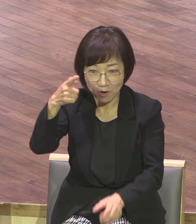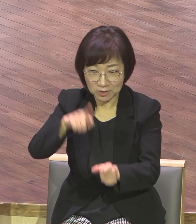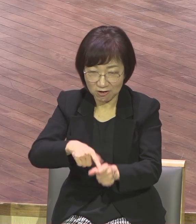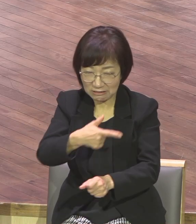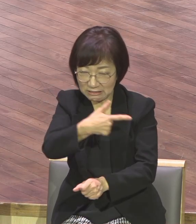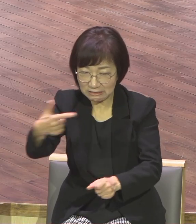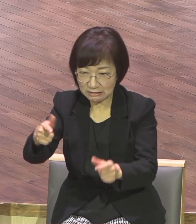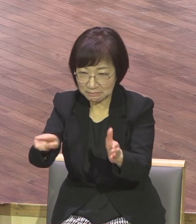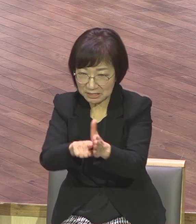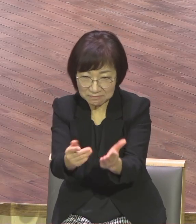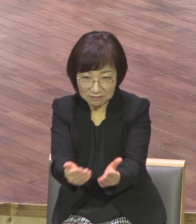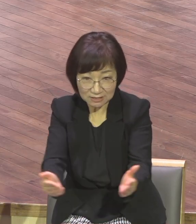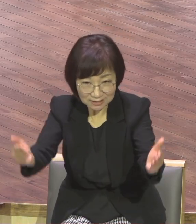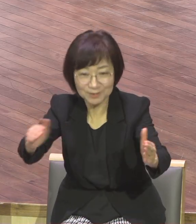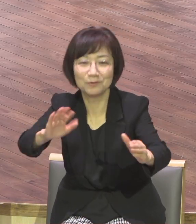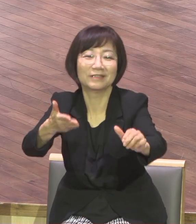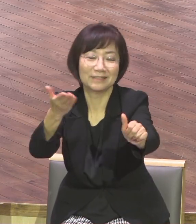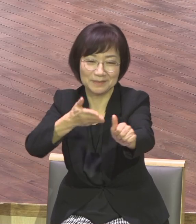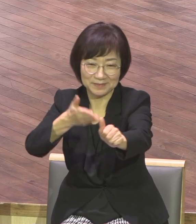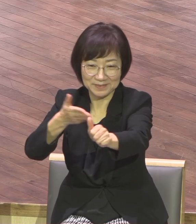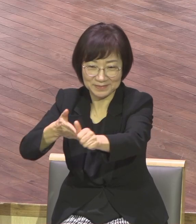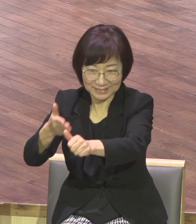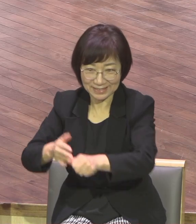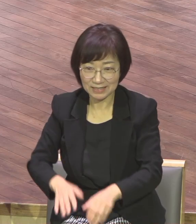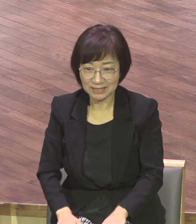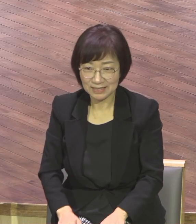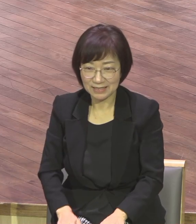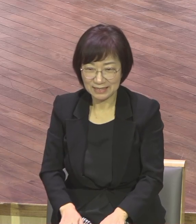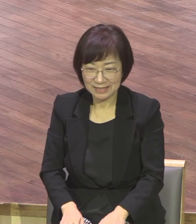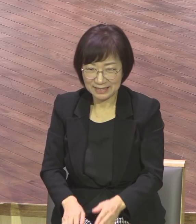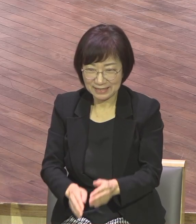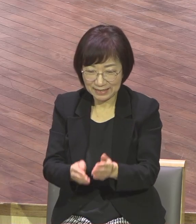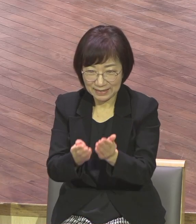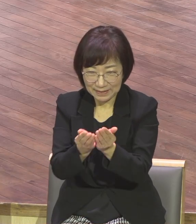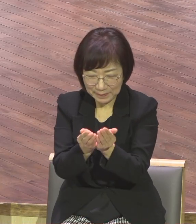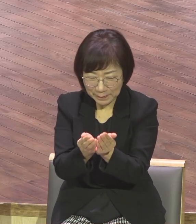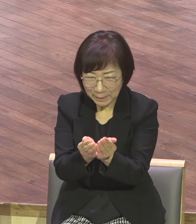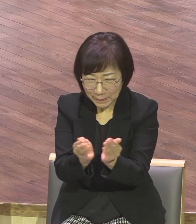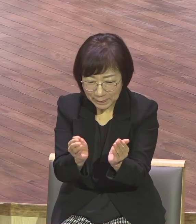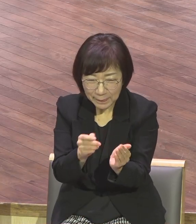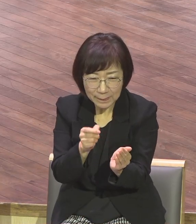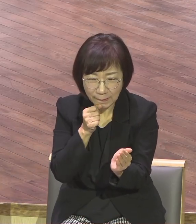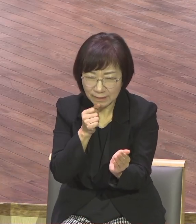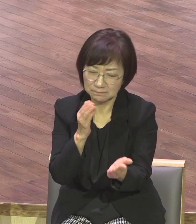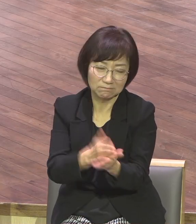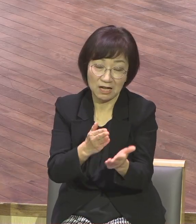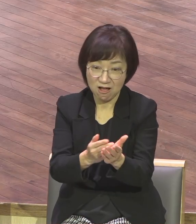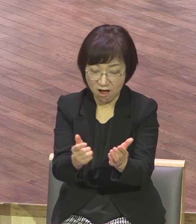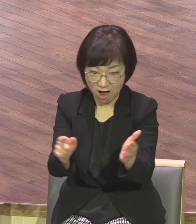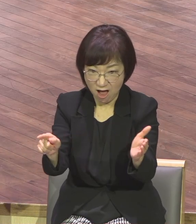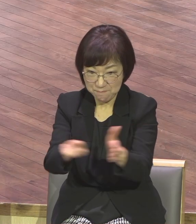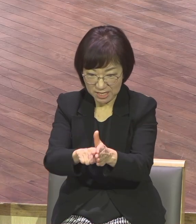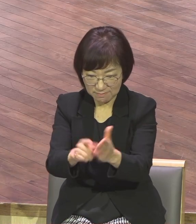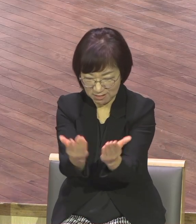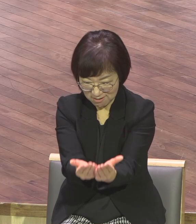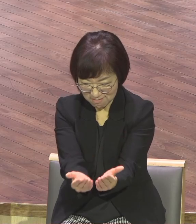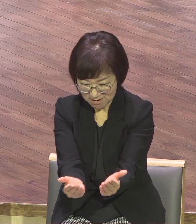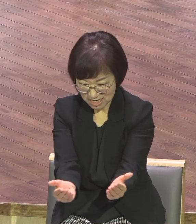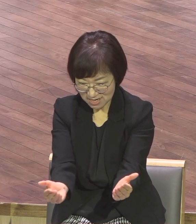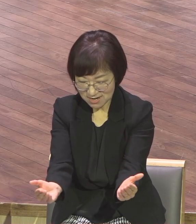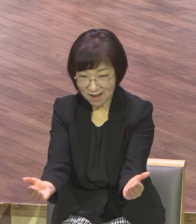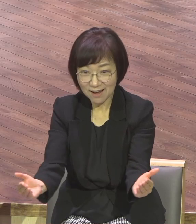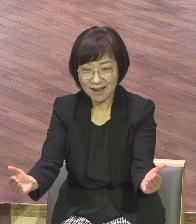바랍니다. 영적 큰 그릇이 돼야 돼요. 그릇이 커야 돼요. 그릇이 커야 돼요. 바울은 두기고를 향해서